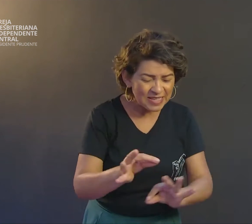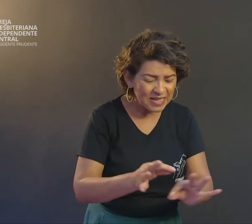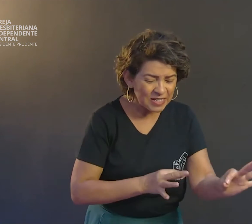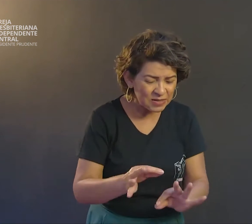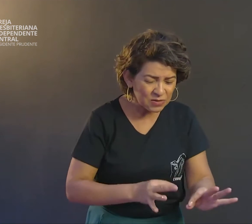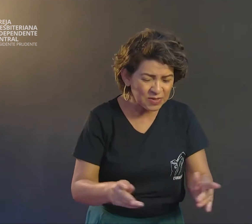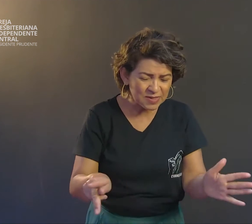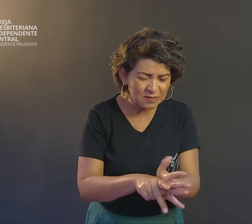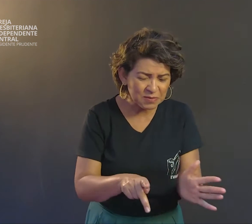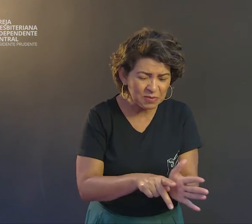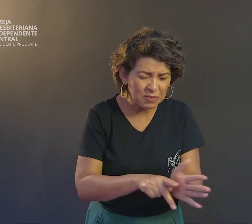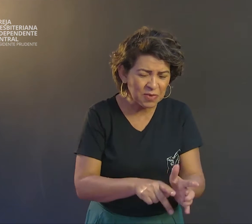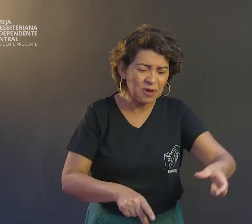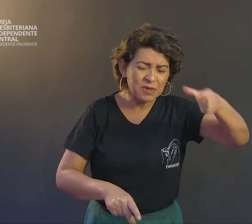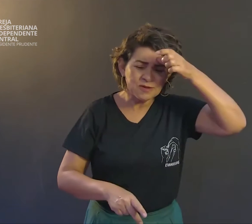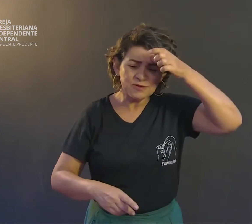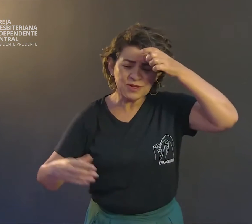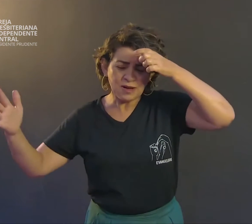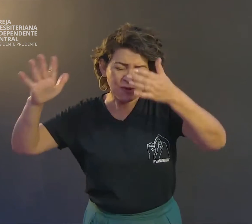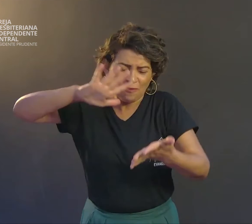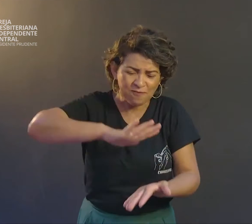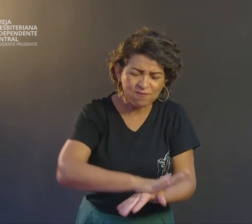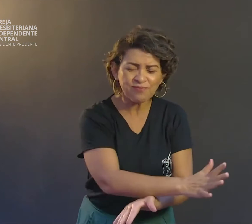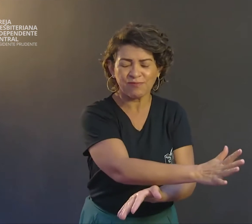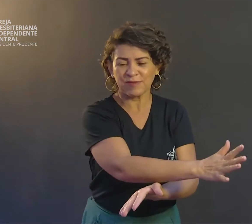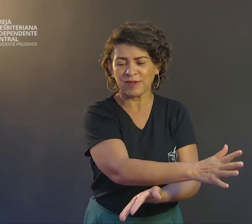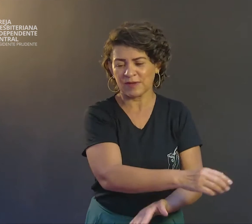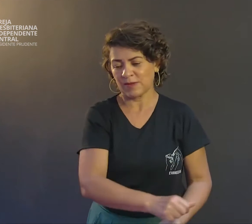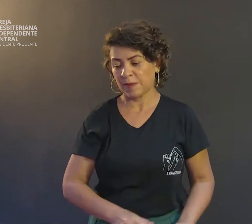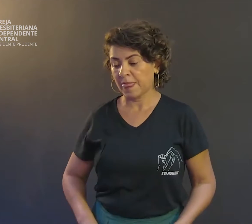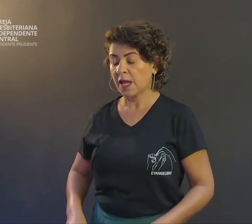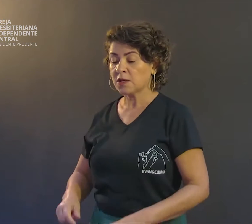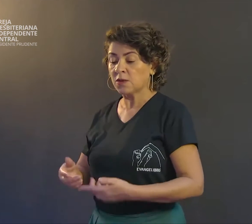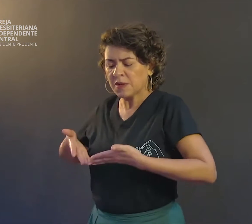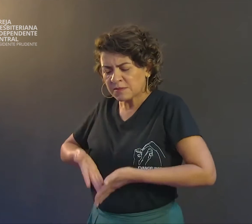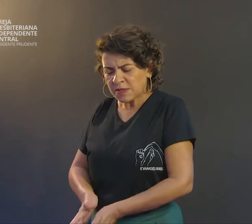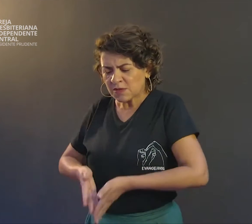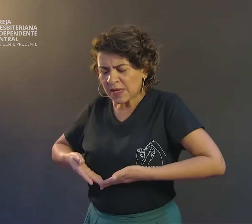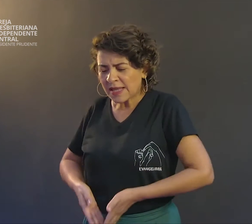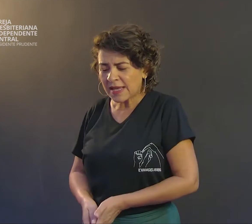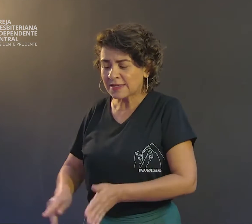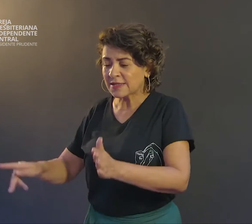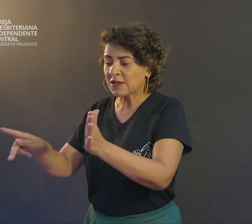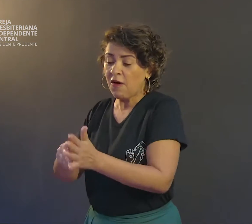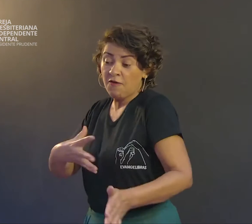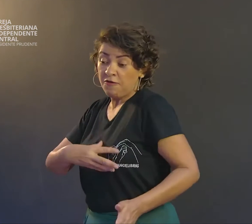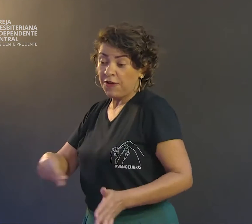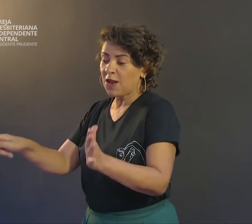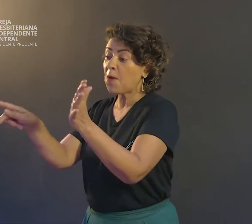Todo aquele que é nascido de Deus não pratica o pecado, porque a semente de Deus